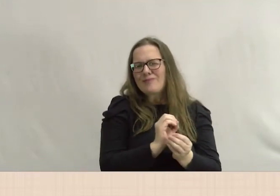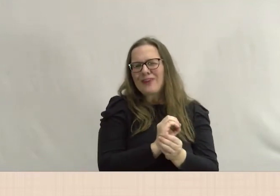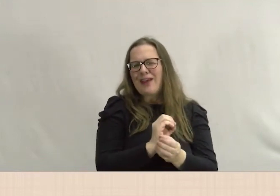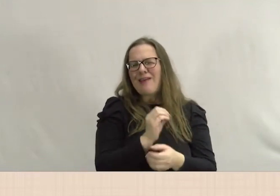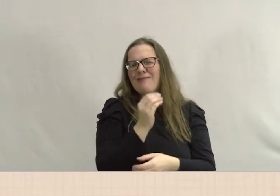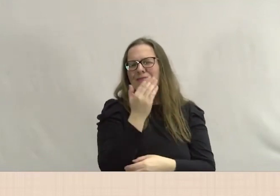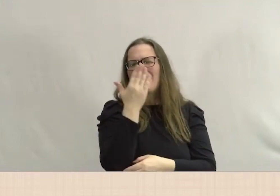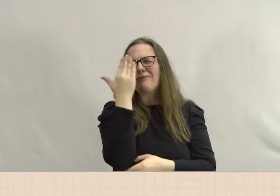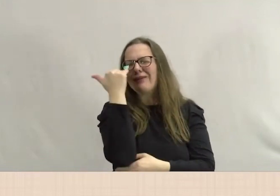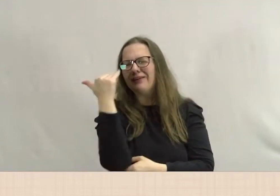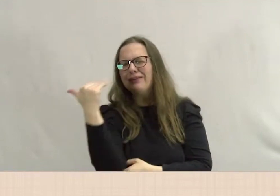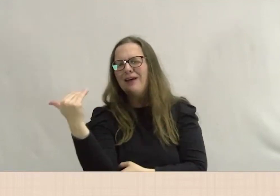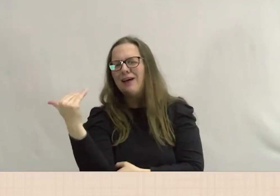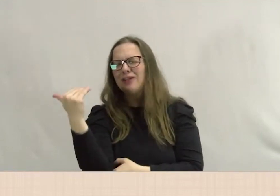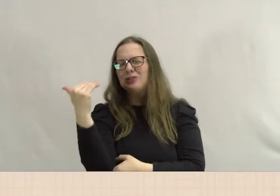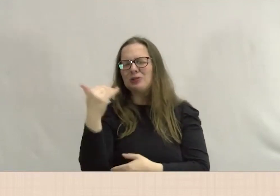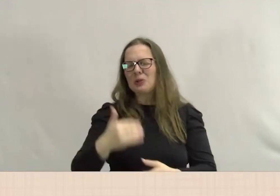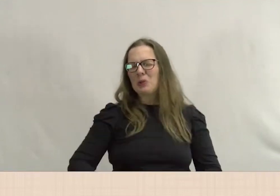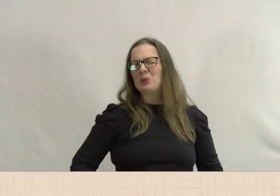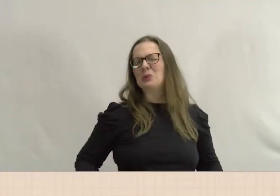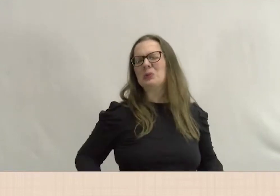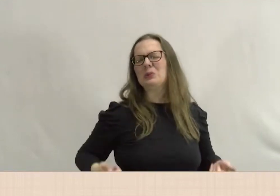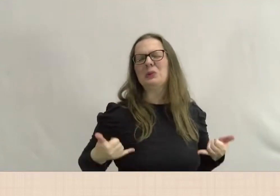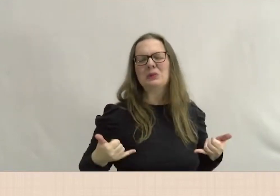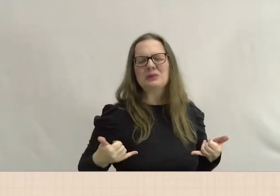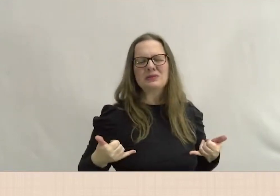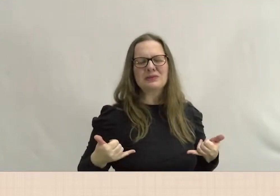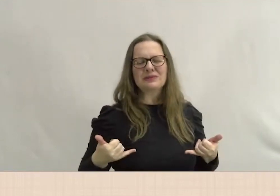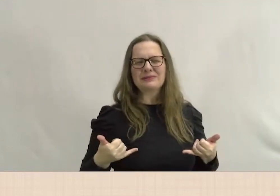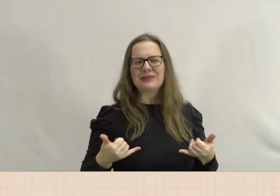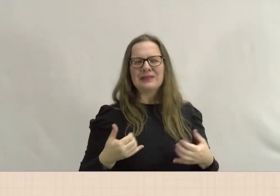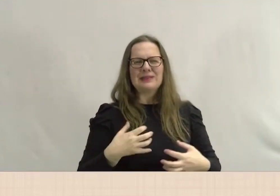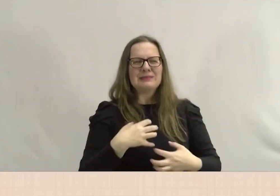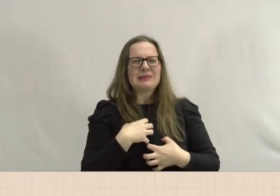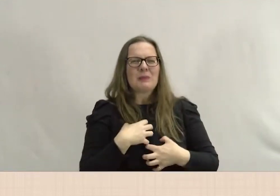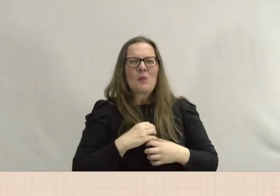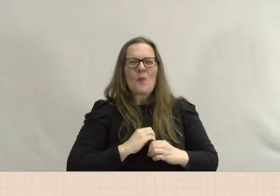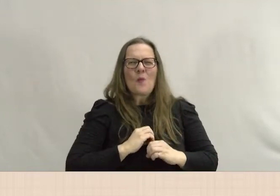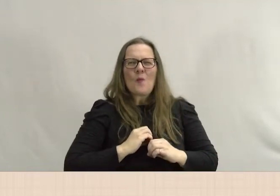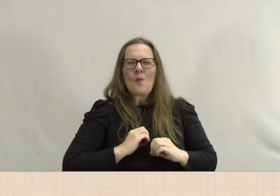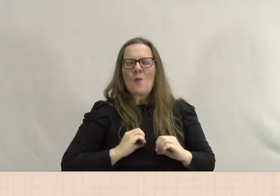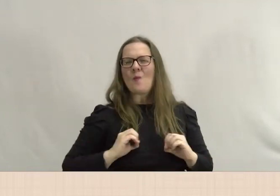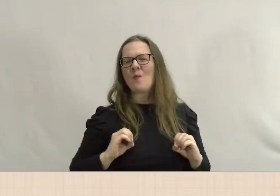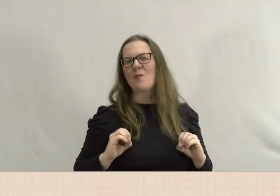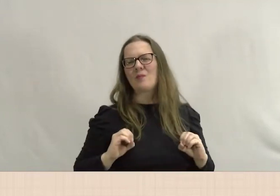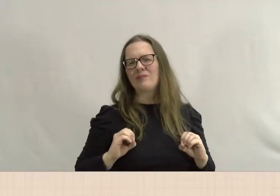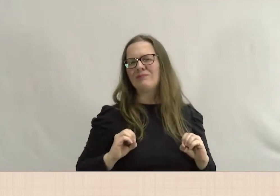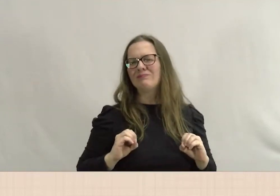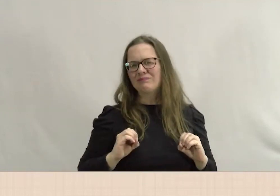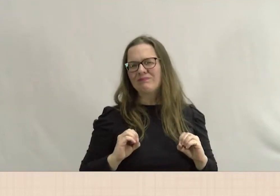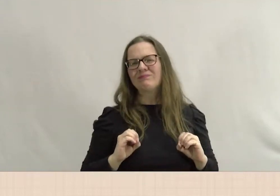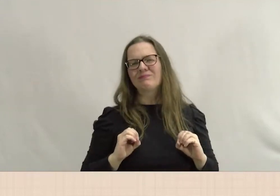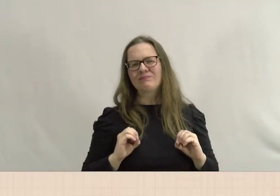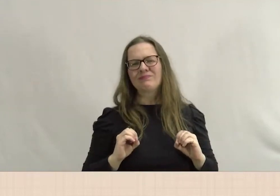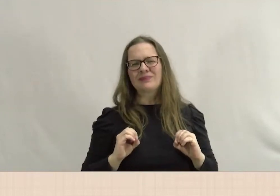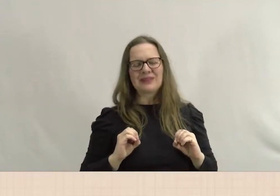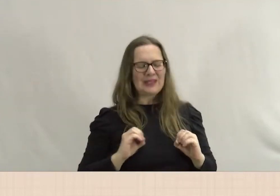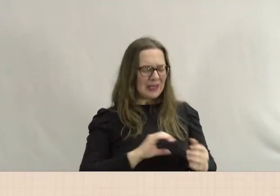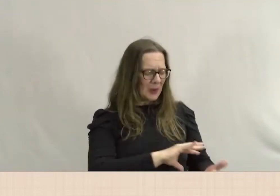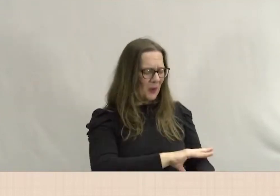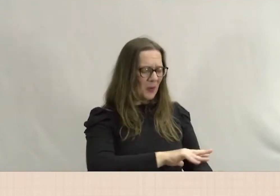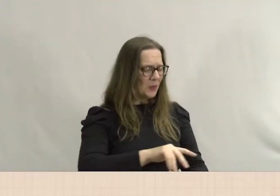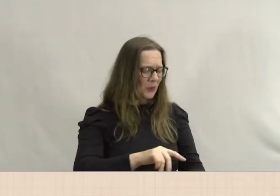vaidade. Por isso, irmãos, todo homem sente um vazio no seu coração que nada desse mundo preenche.